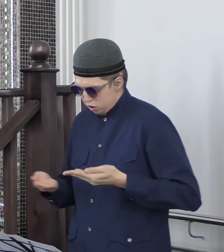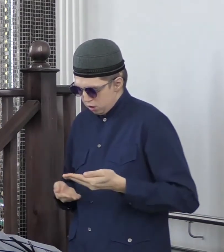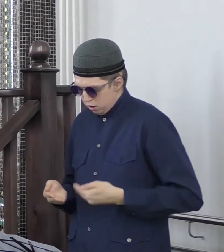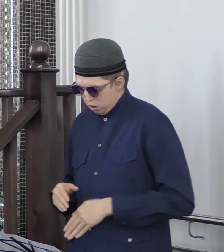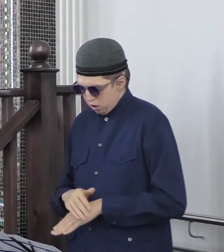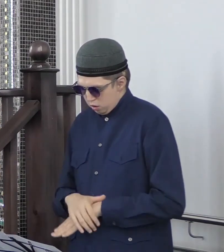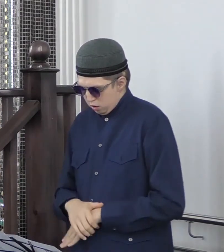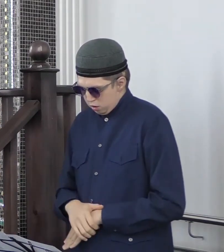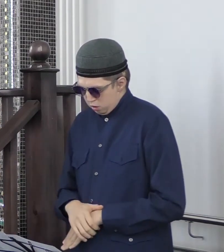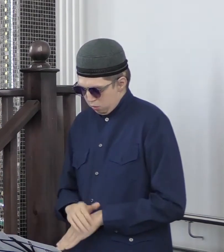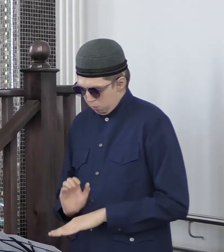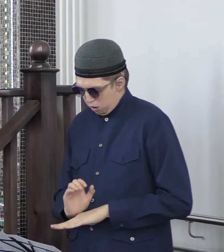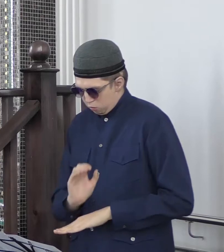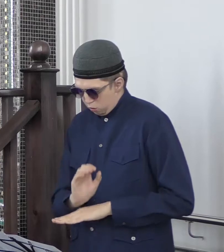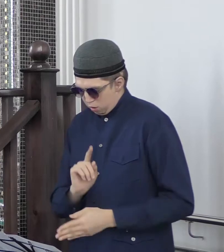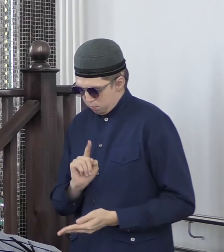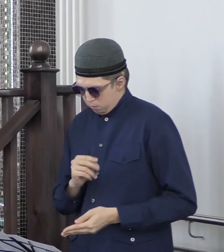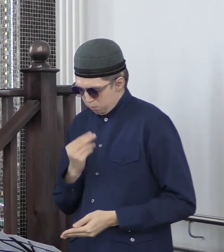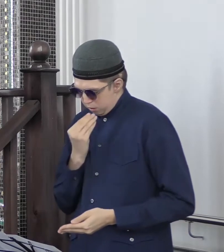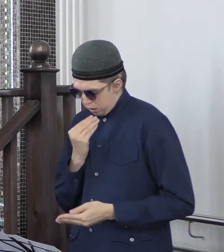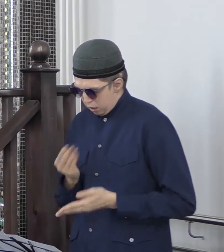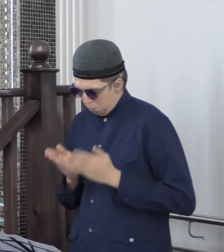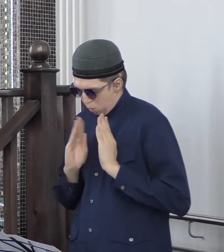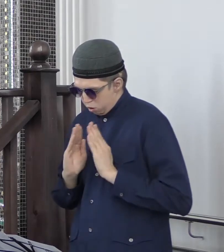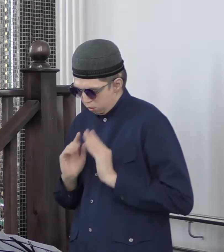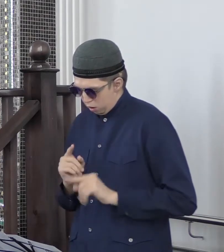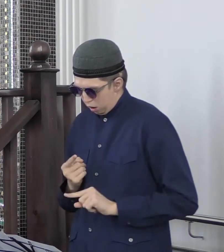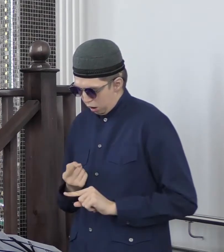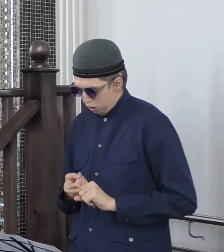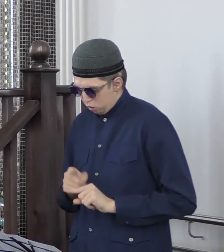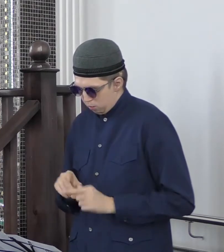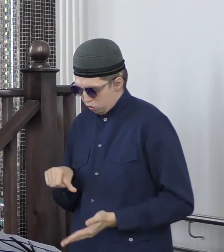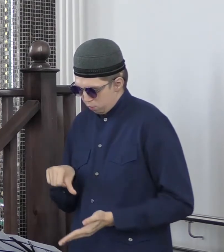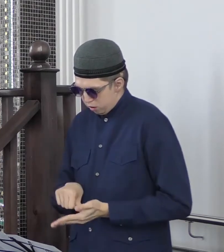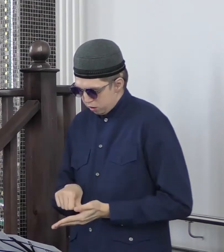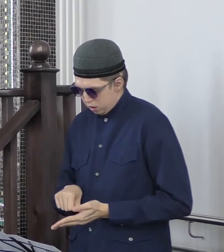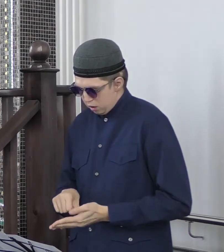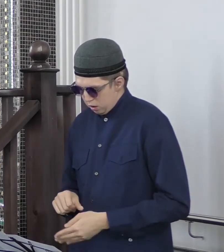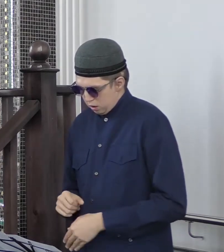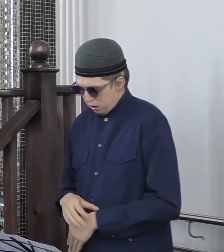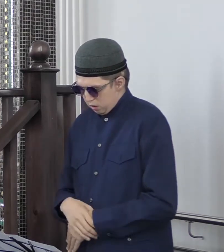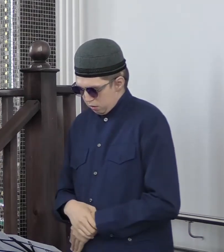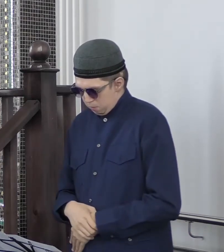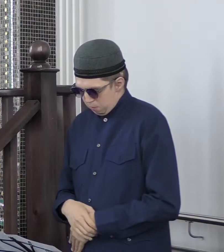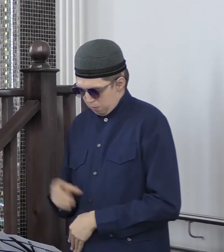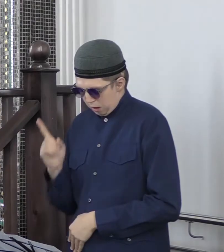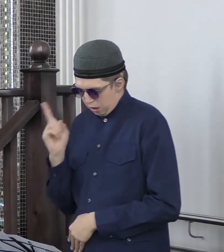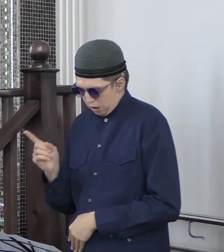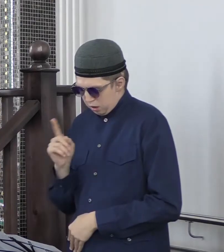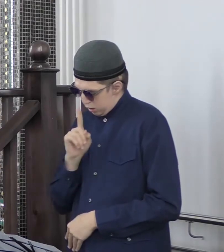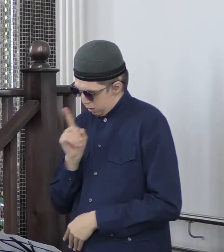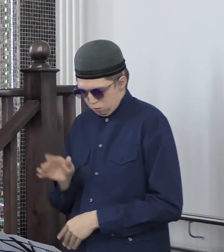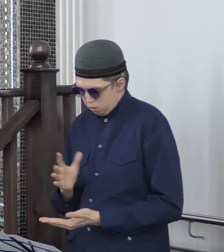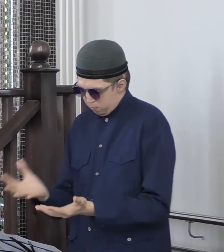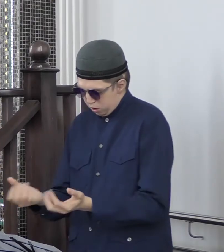шеерден бей. Енді біріне, ярқығына қырға бер болса да, біріне қырға, біріне құрсып бер болса да, аларға ашап ішер, болдыра